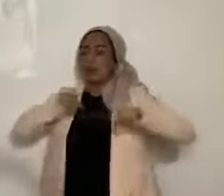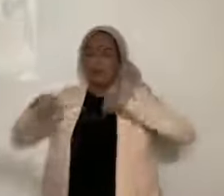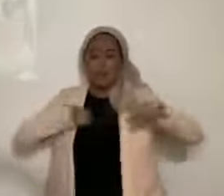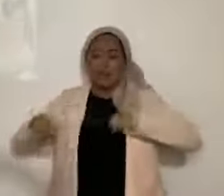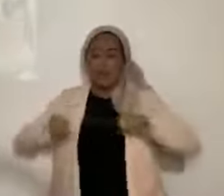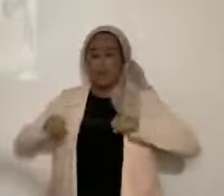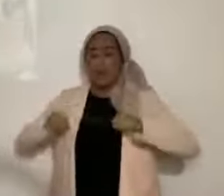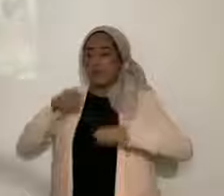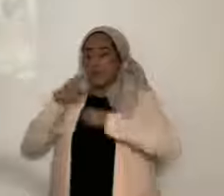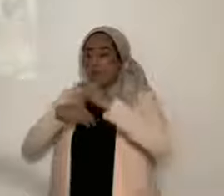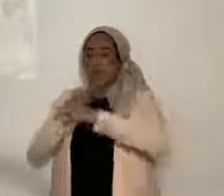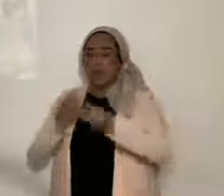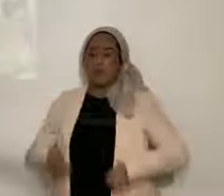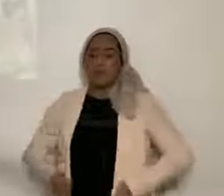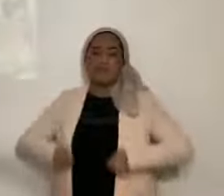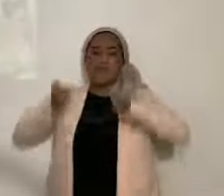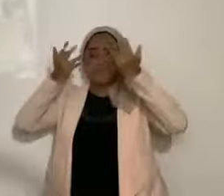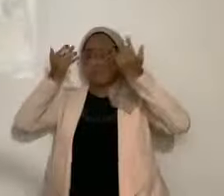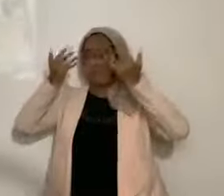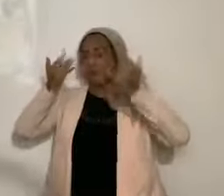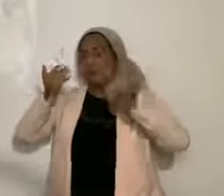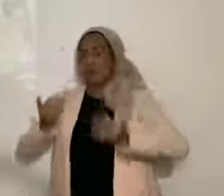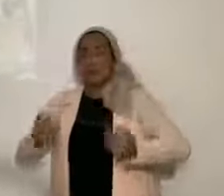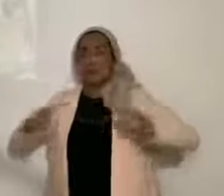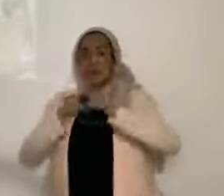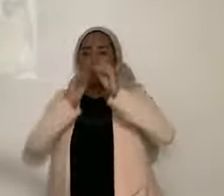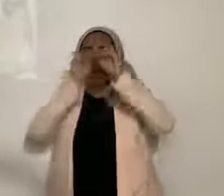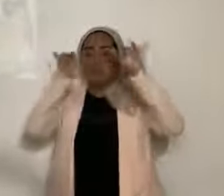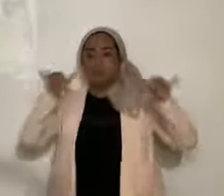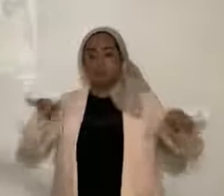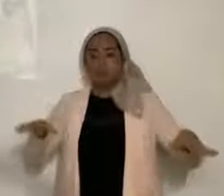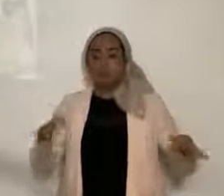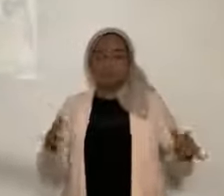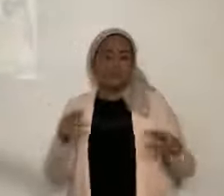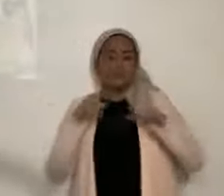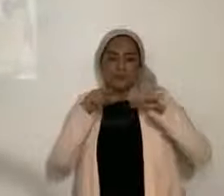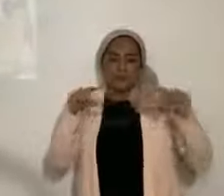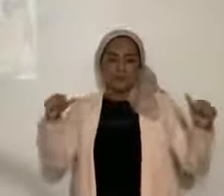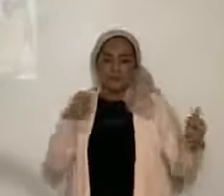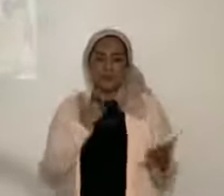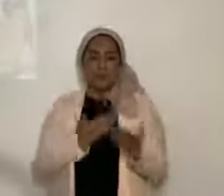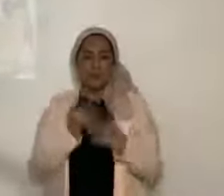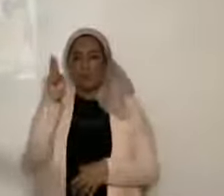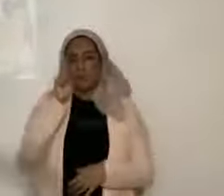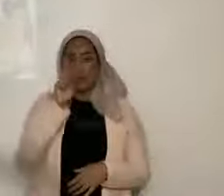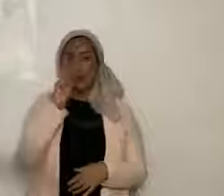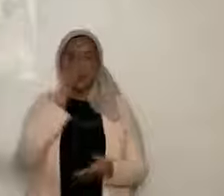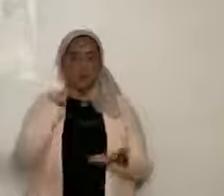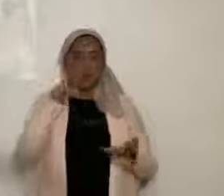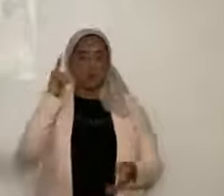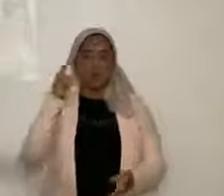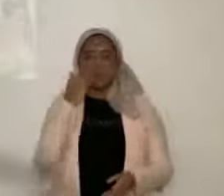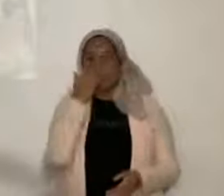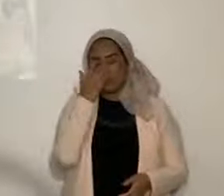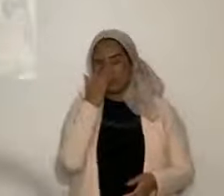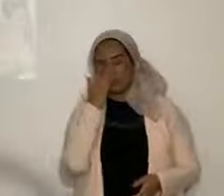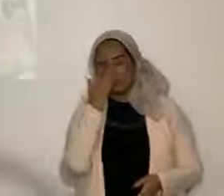se va a incendiar casi todo el planeta. Eso lo dice Apocalipsis y lo vamos a estudiar.